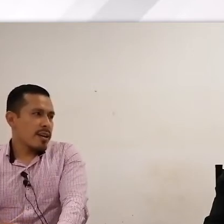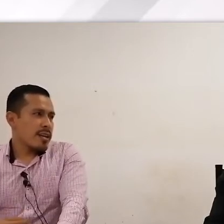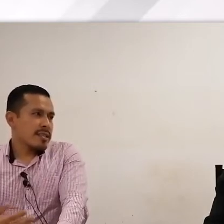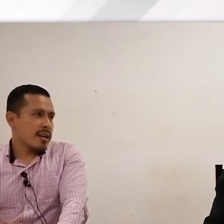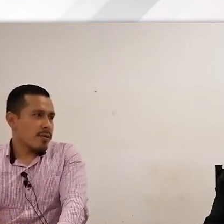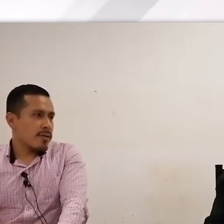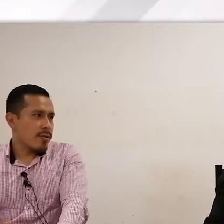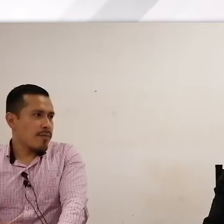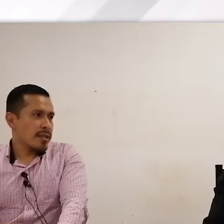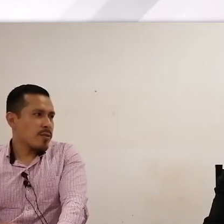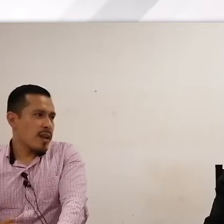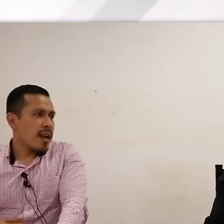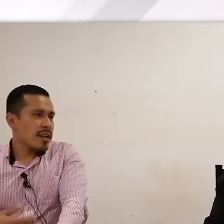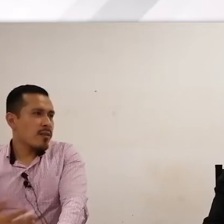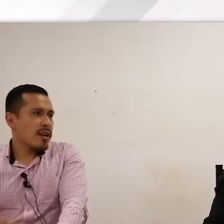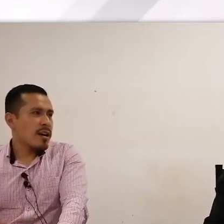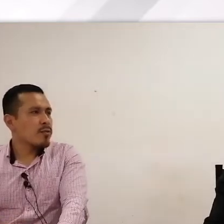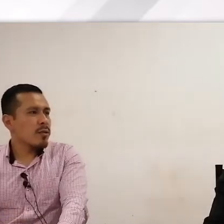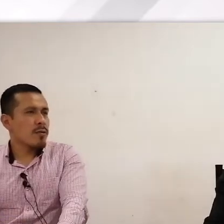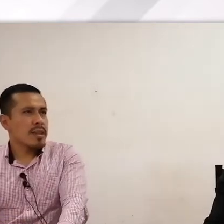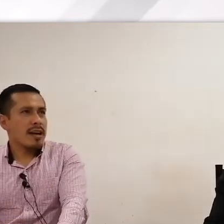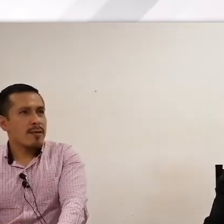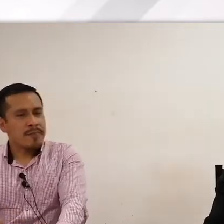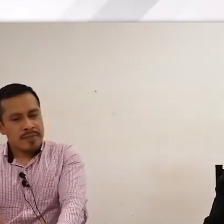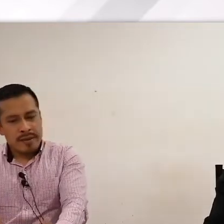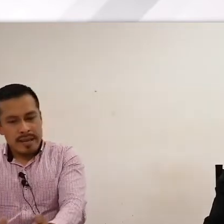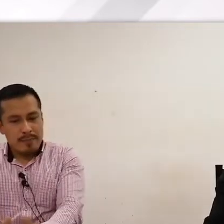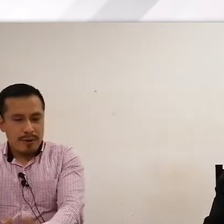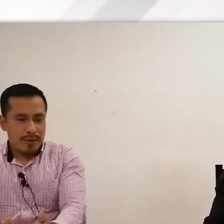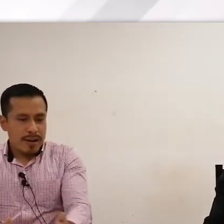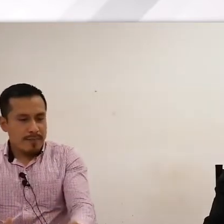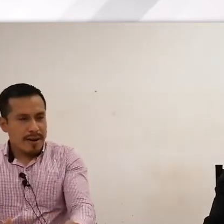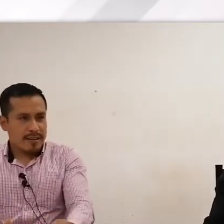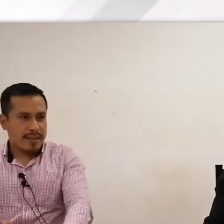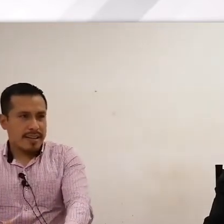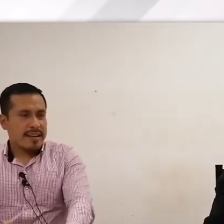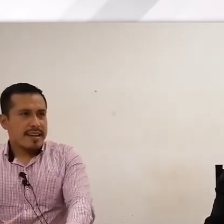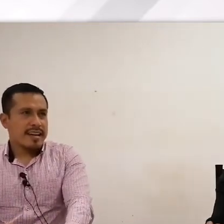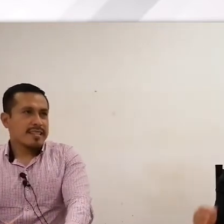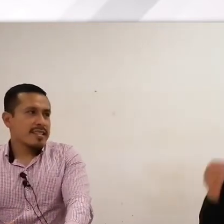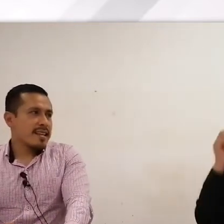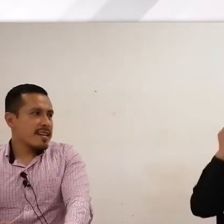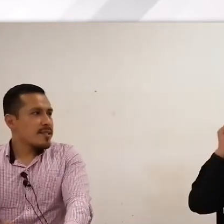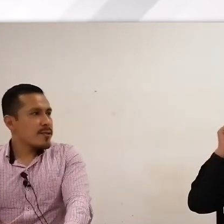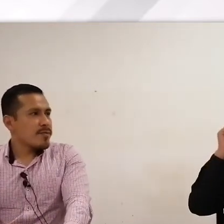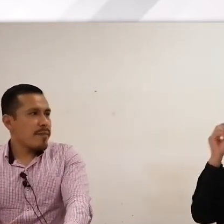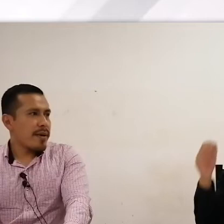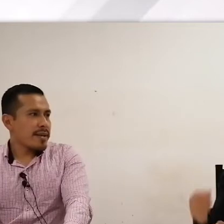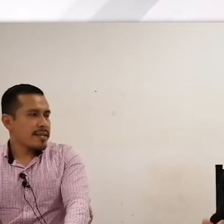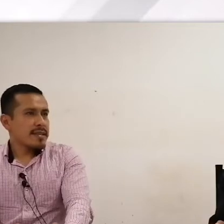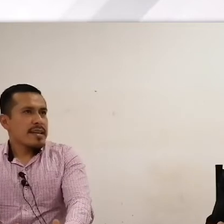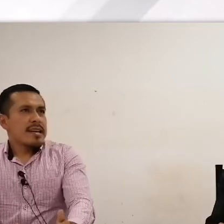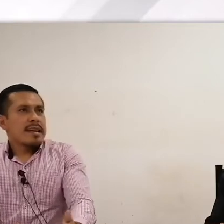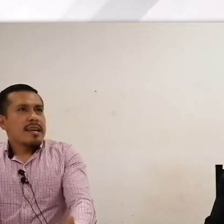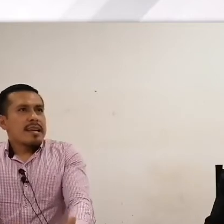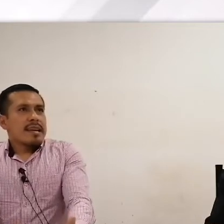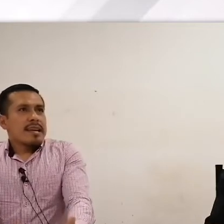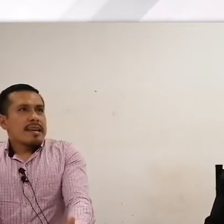ver con el desarrollo personal, con el autocuidado. Y por otra parte, existen estos